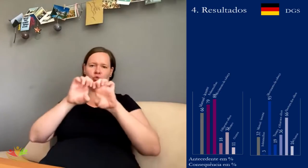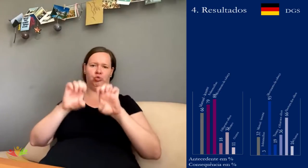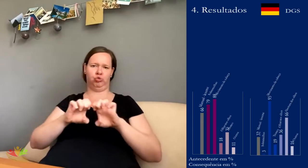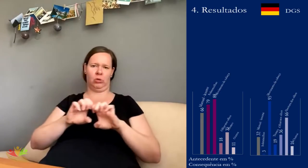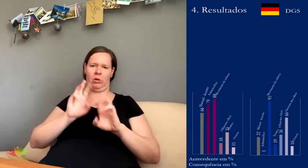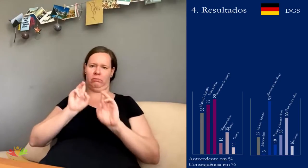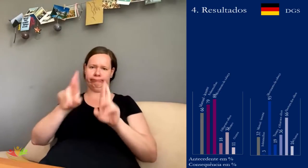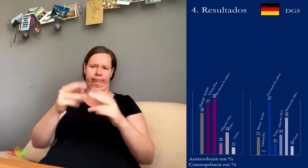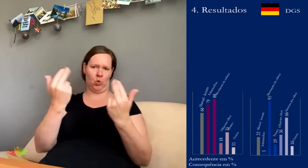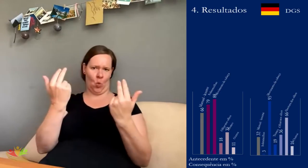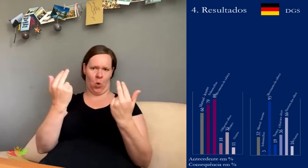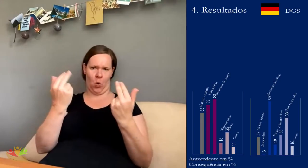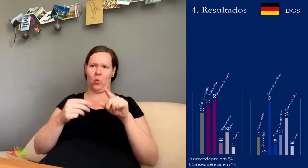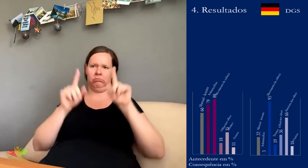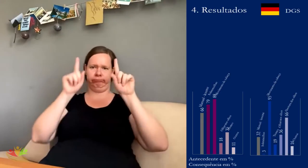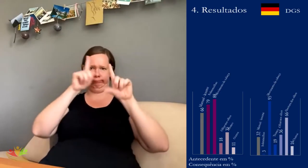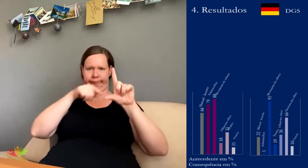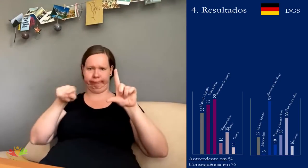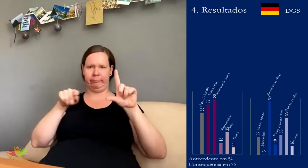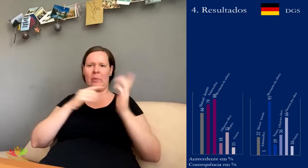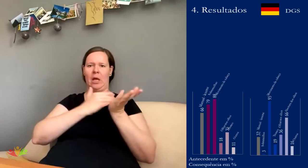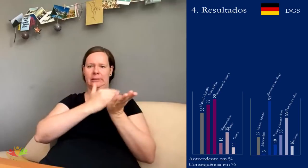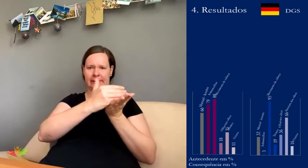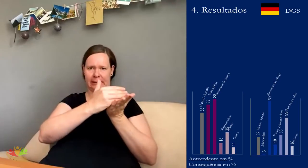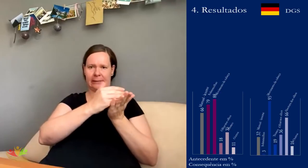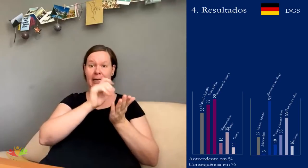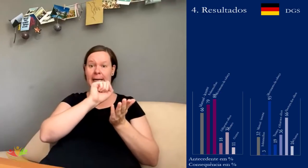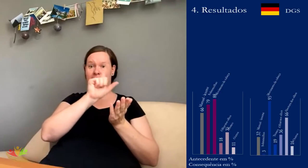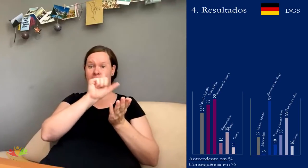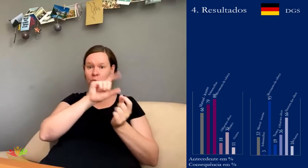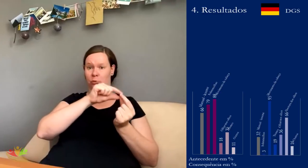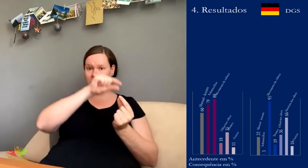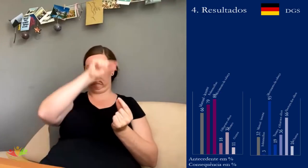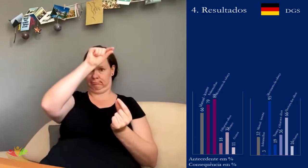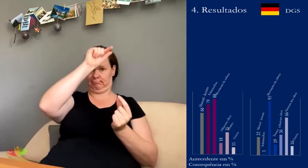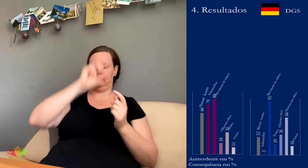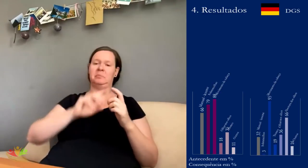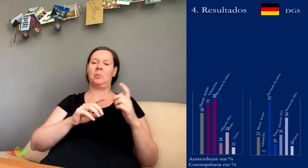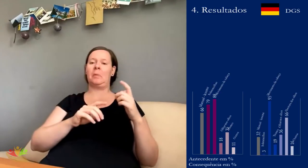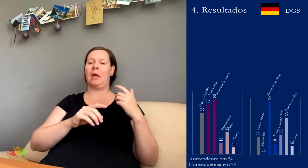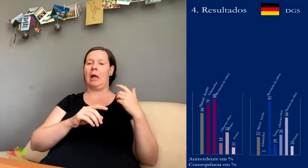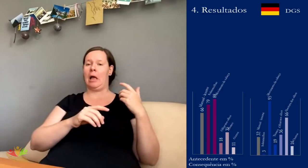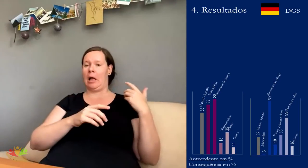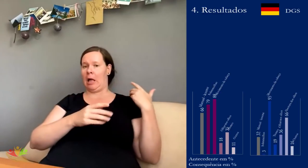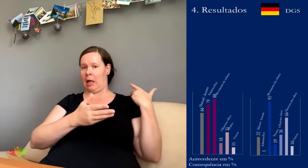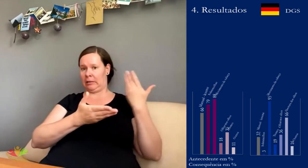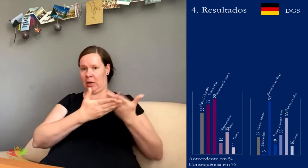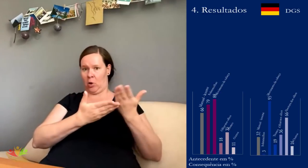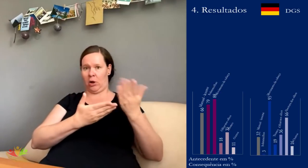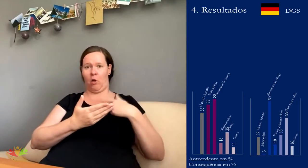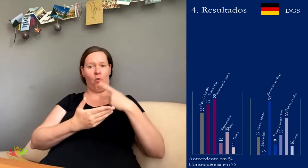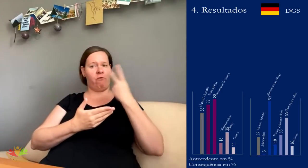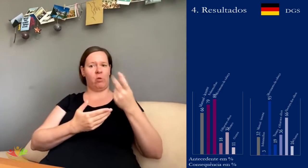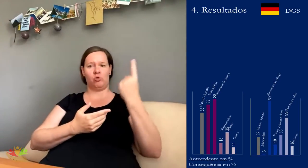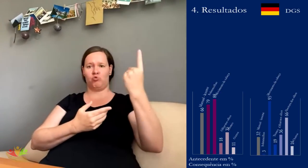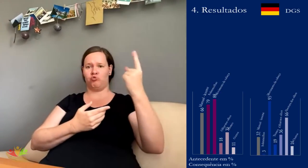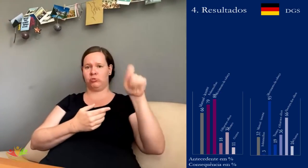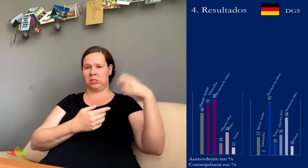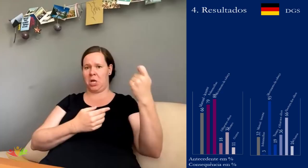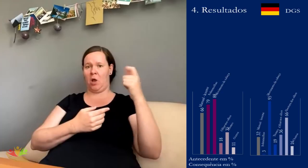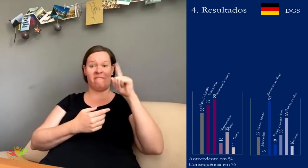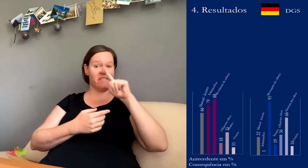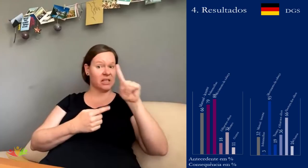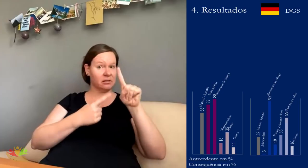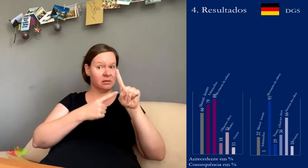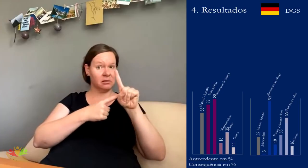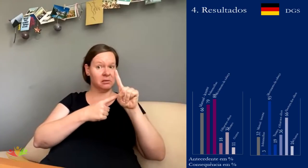Vamos ver agora os resultados para a língua de sinais alemã. O que a gente encontra? Em língua de sinais alemã a estrutura é